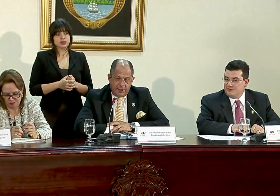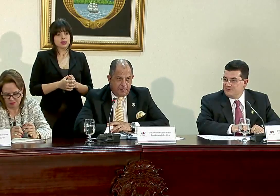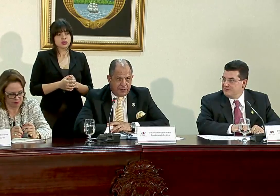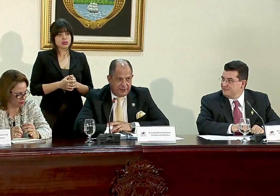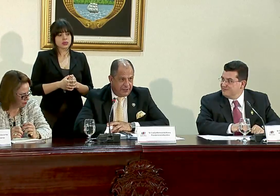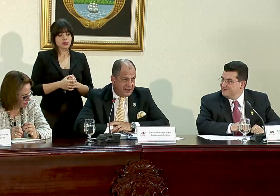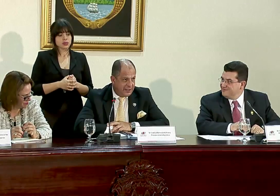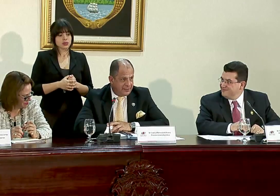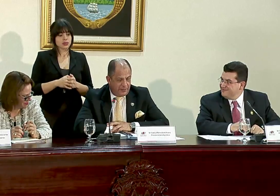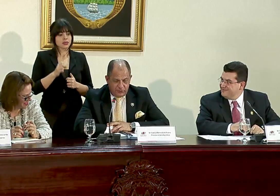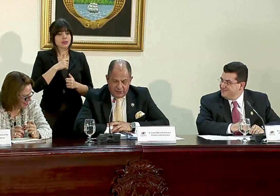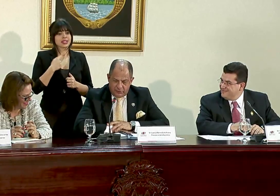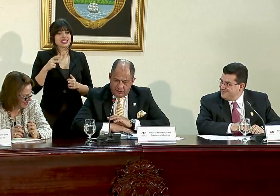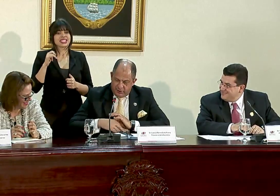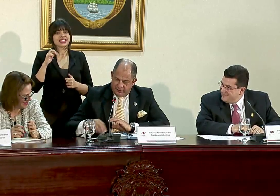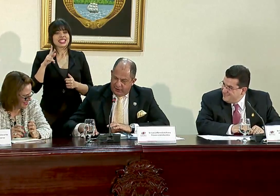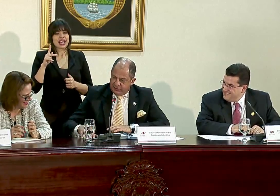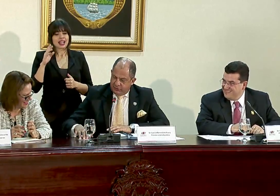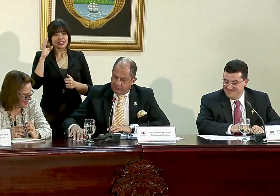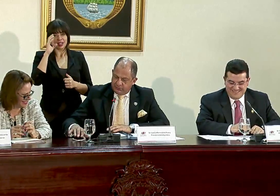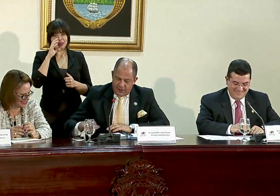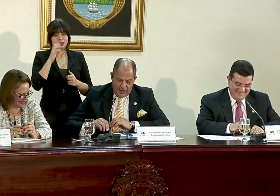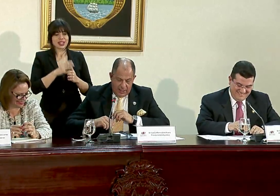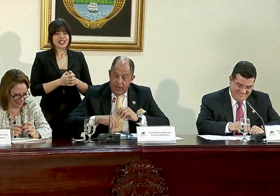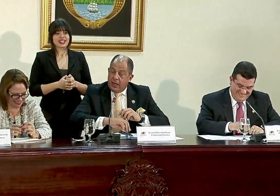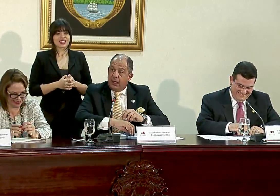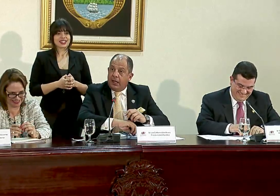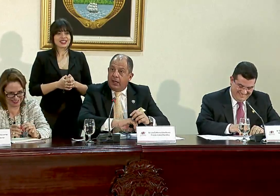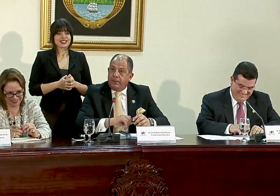será que el presidente Chirac está buscando otra vez la reelección